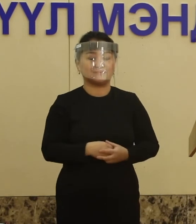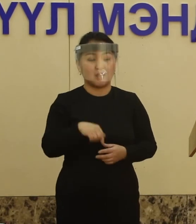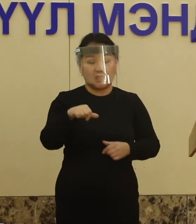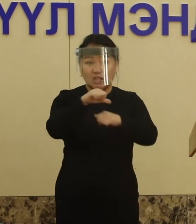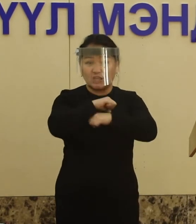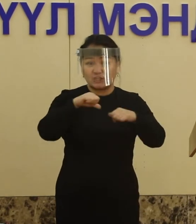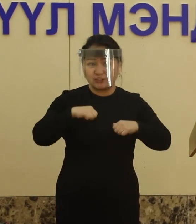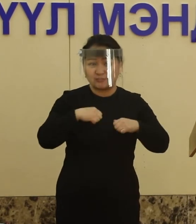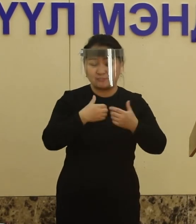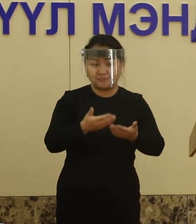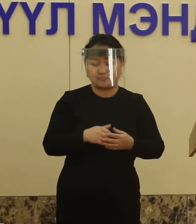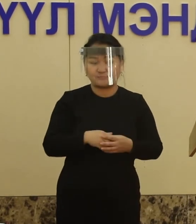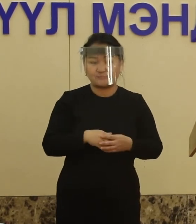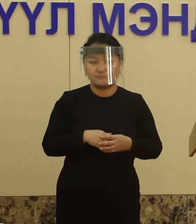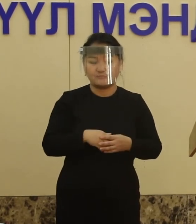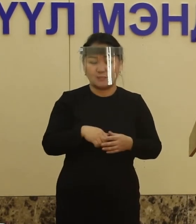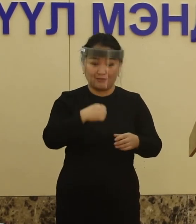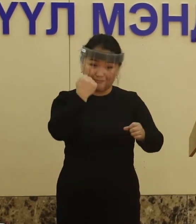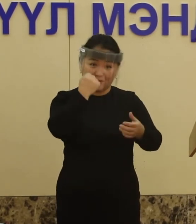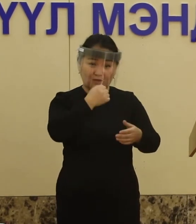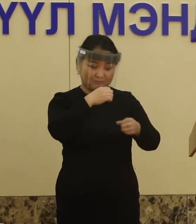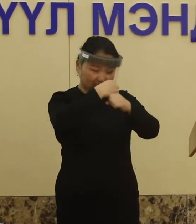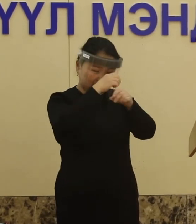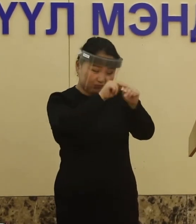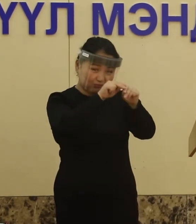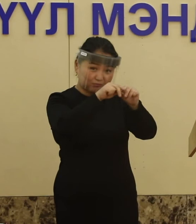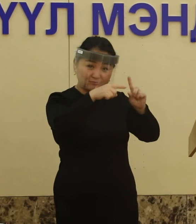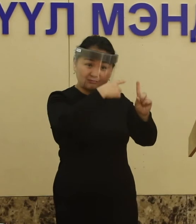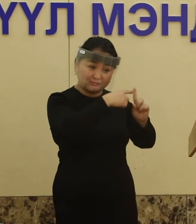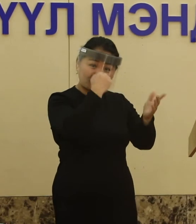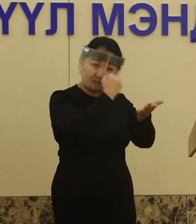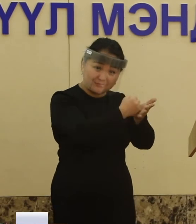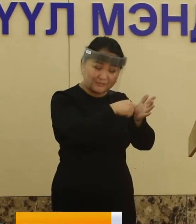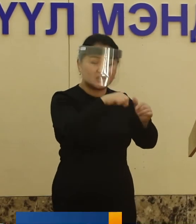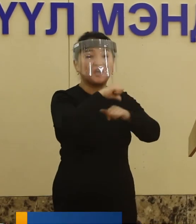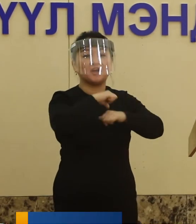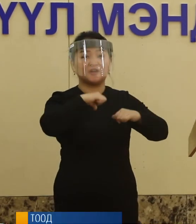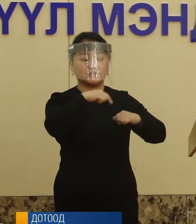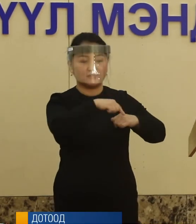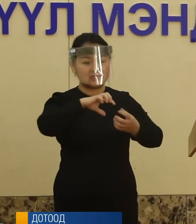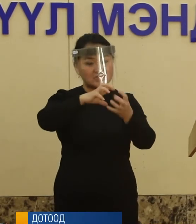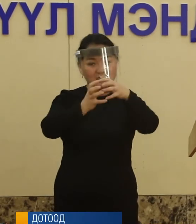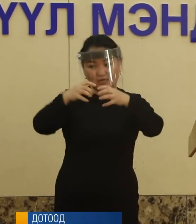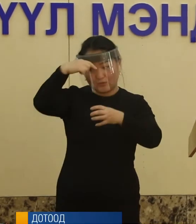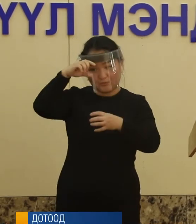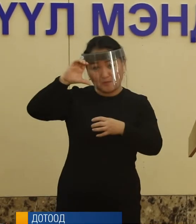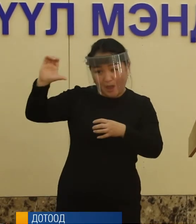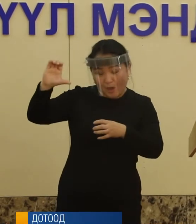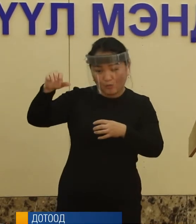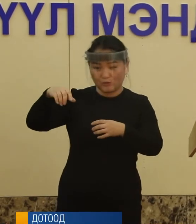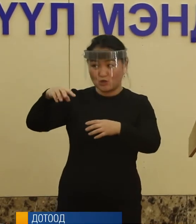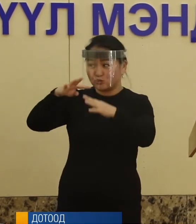иргэдэд онш батлагдсан иргэдэд бол Дэлхийн эрүүл мэндийн байгууллагаас өгч байгаа зөвлөмж, удирдамж, батлаж гаргасан